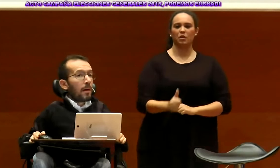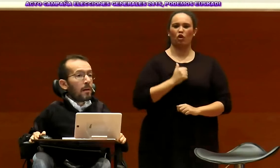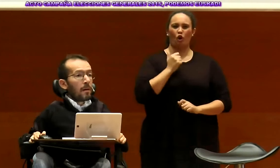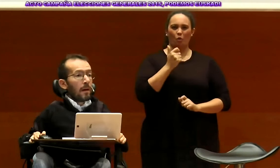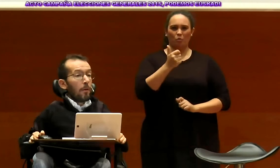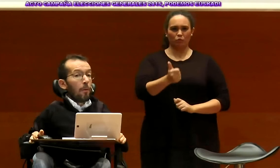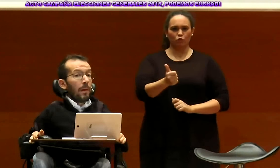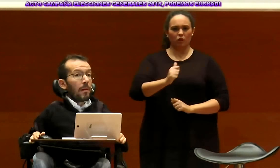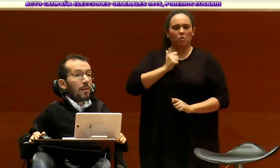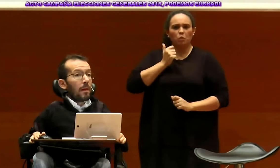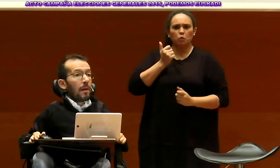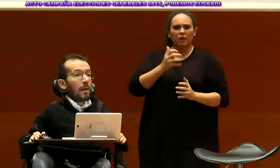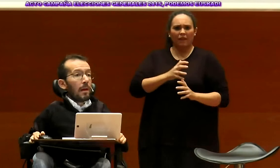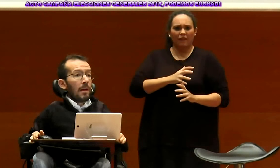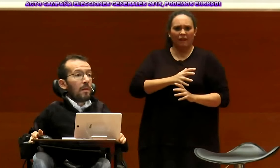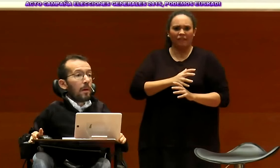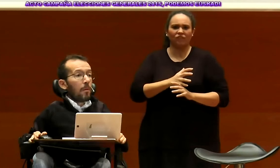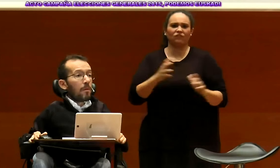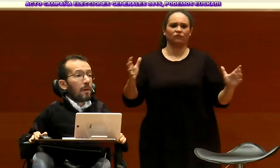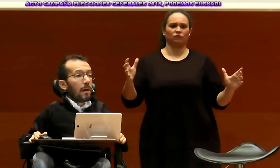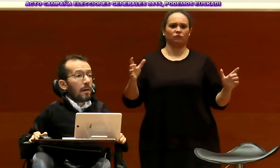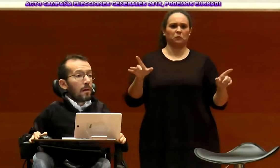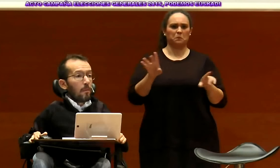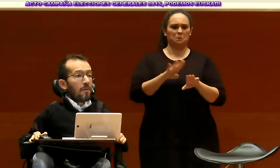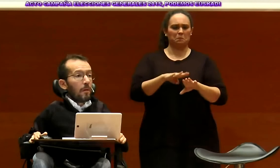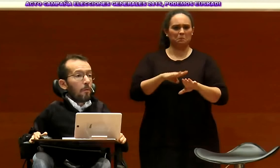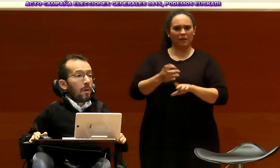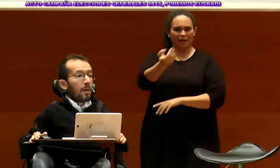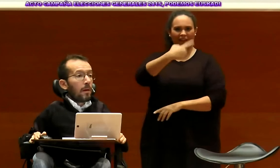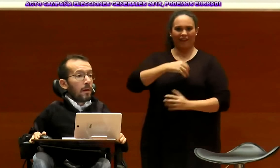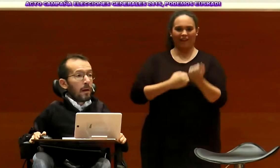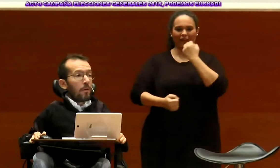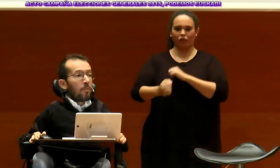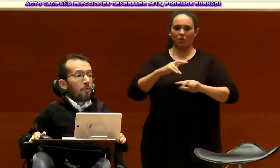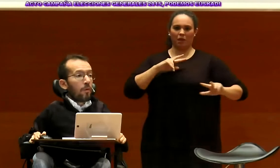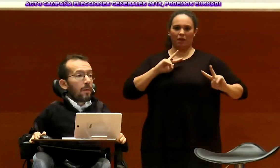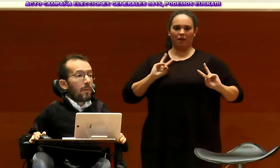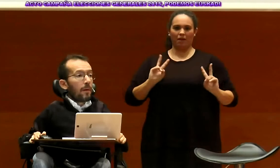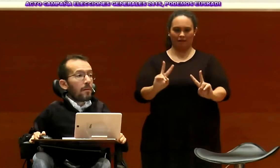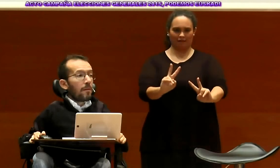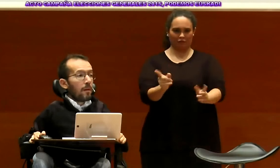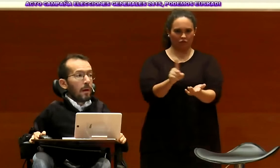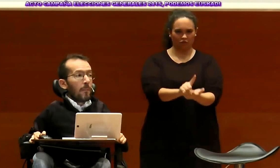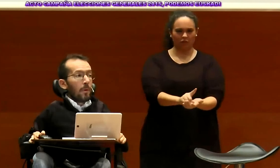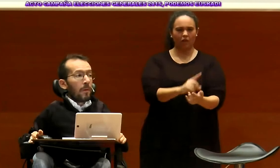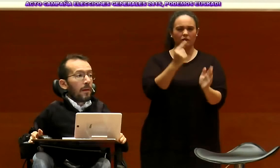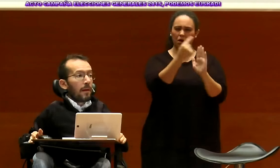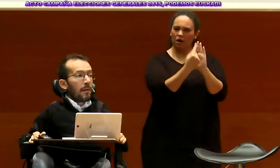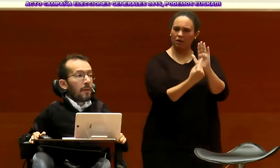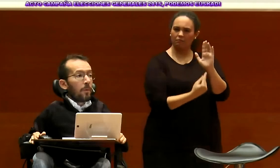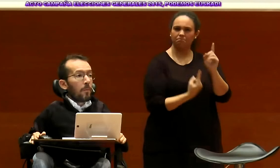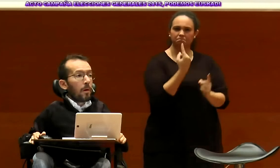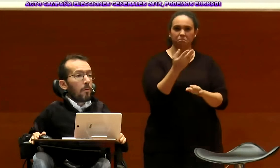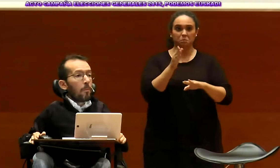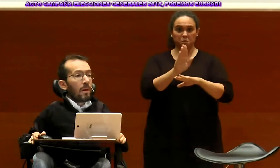oportunidad enorme de reactivar nuestra economía. Hay un montón de medidas en el programa